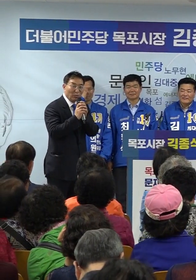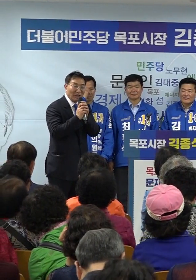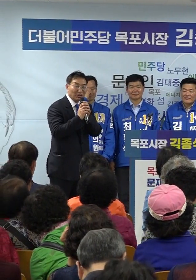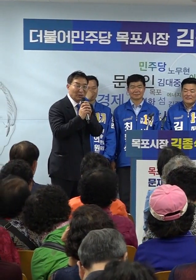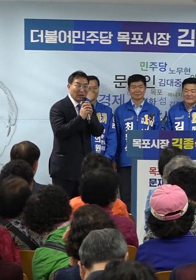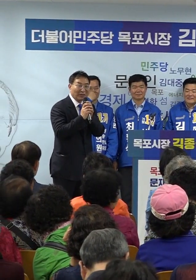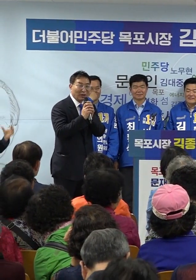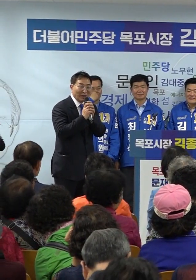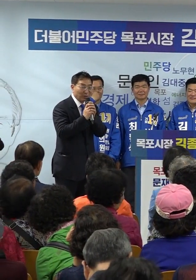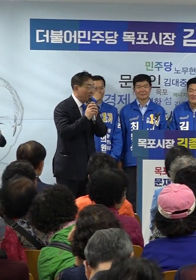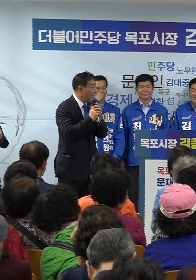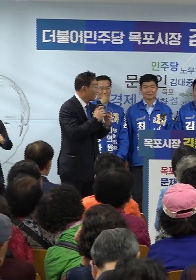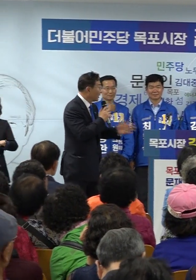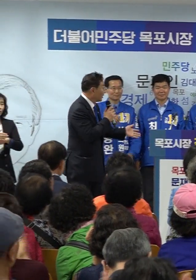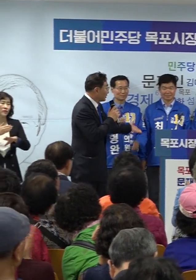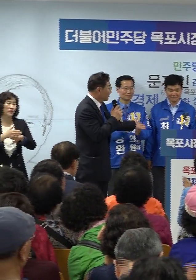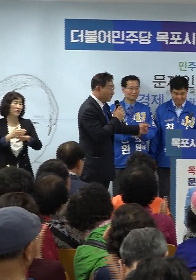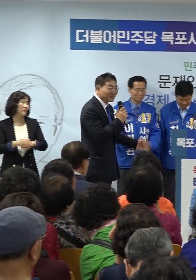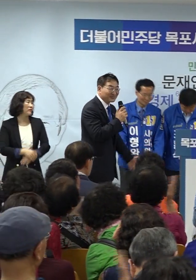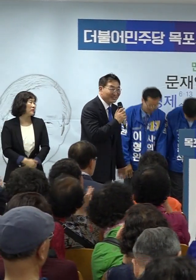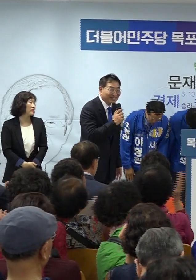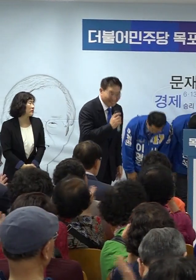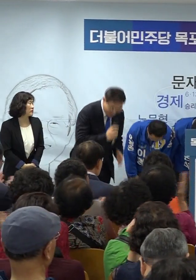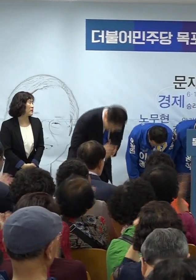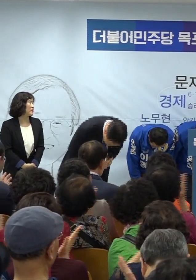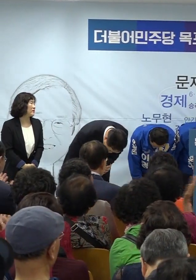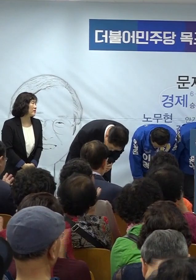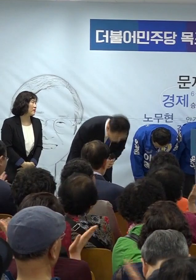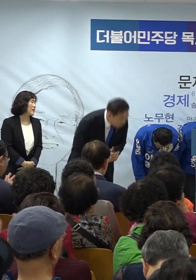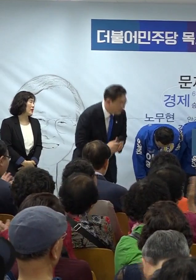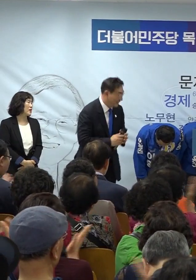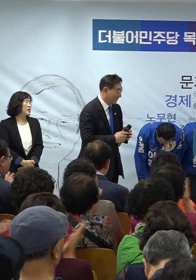힘을 모아주시기 바랍니다. 고맙습니다.